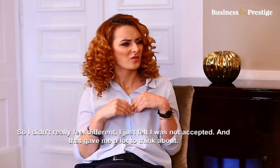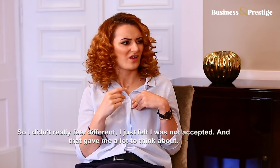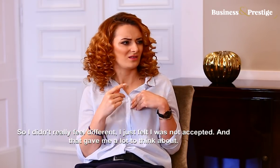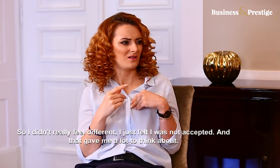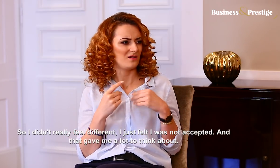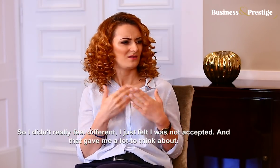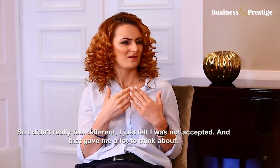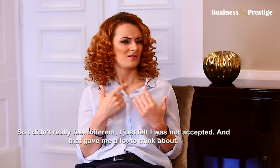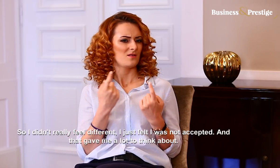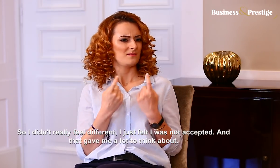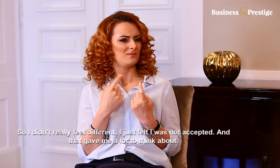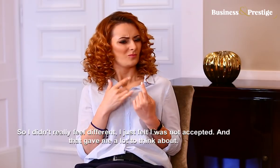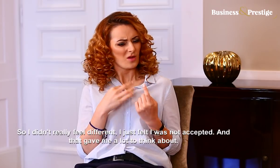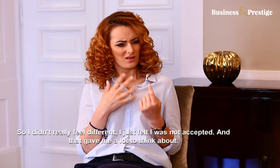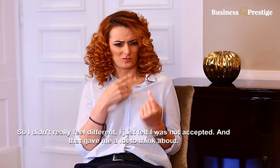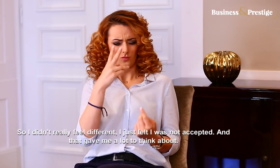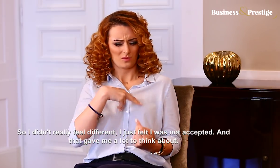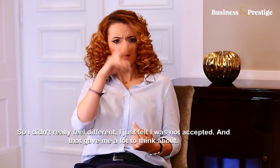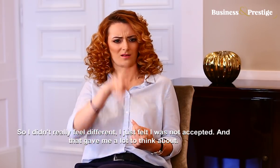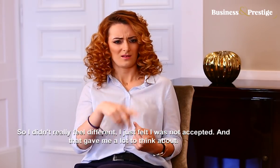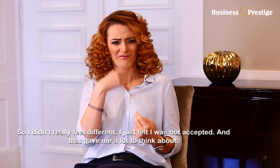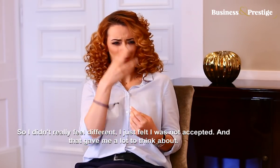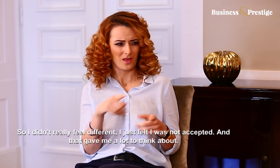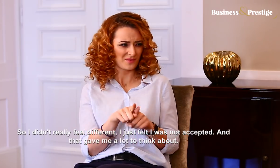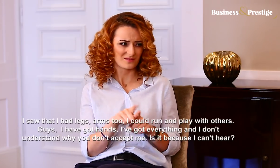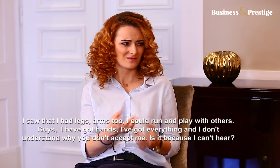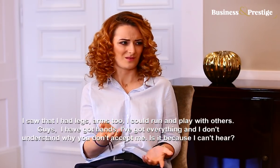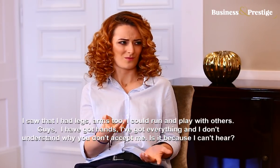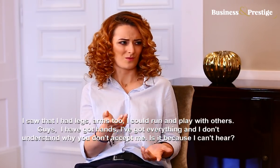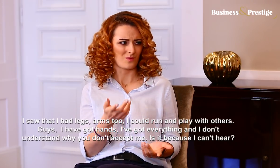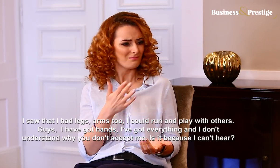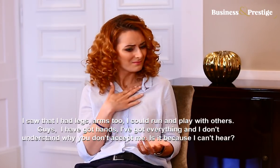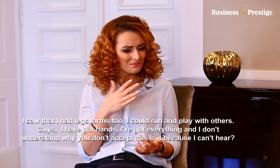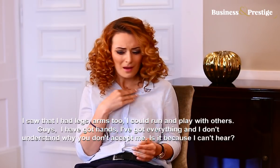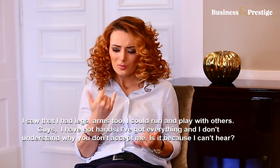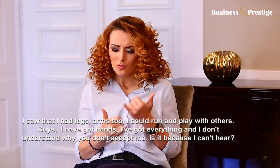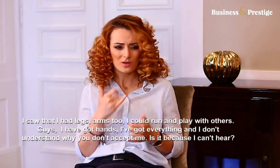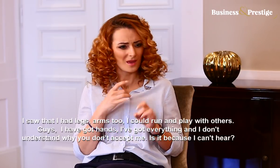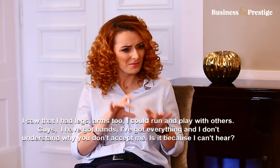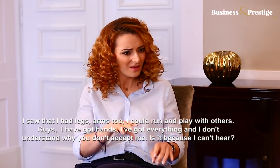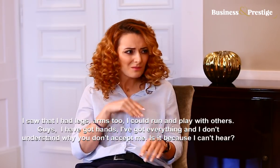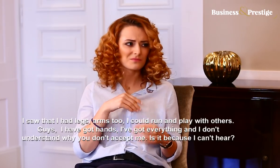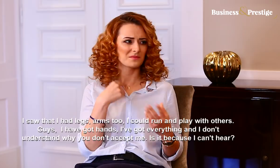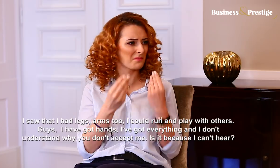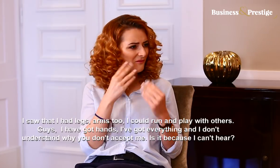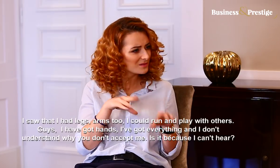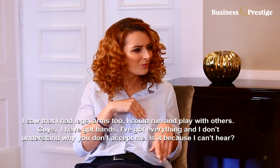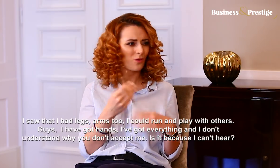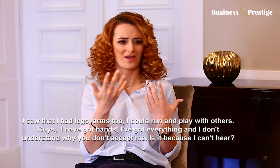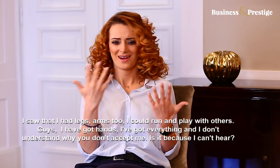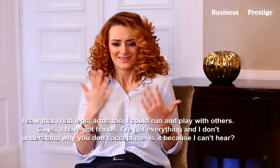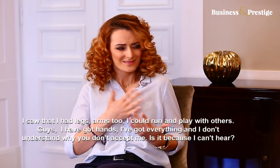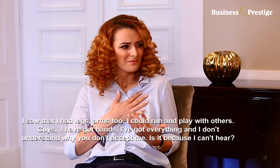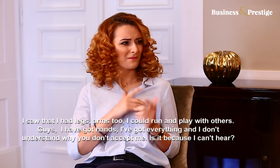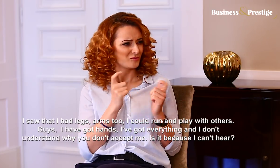czułam się, że nie jestem akceptowana. I to mi dało dużo do myślenia. Patrzyłam właśnie na siebie, na świat. Przecież widziałam, że wyglądam tak samo, też mam nogi, też mogę biegać,